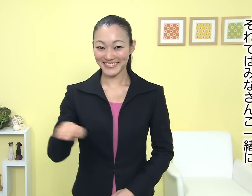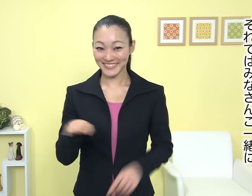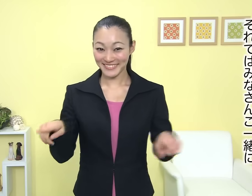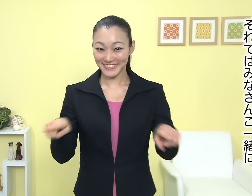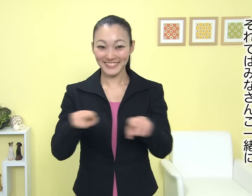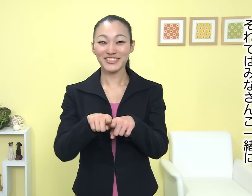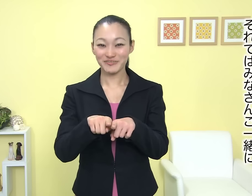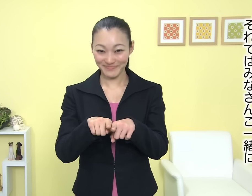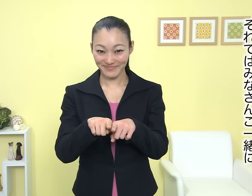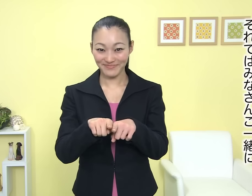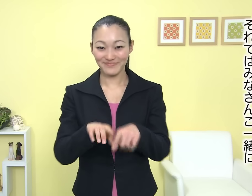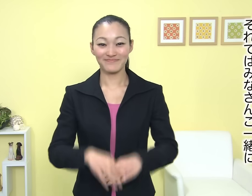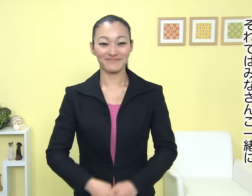それでは皆さんご一緒に、